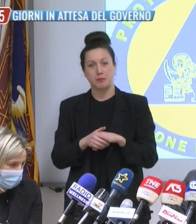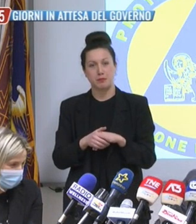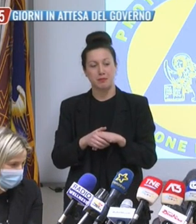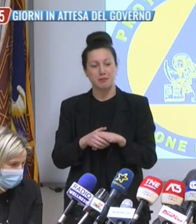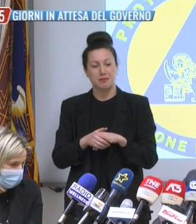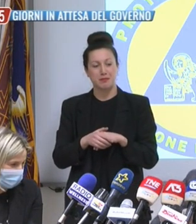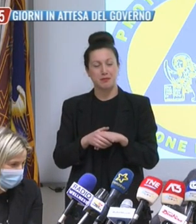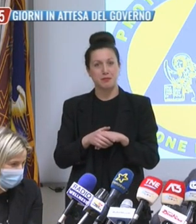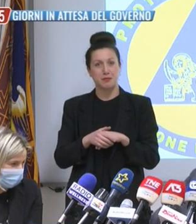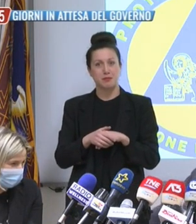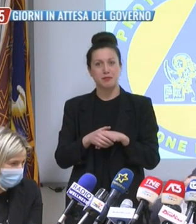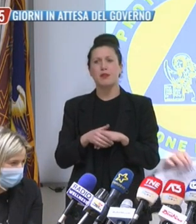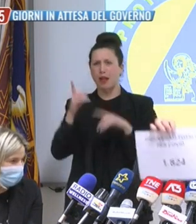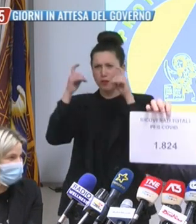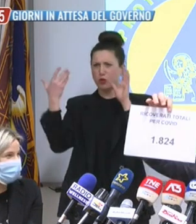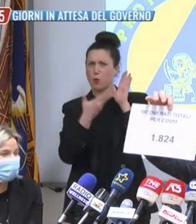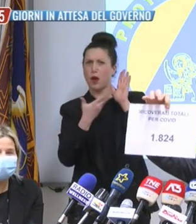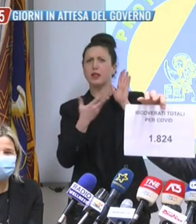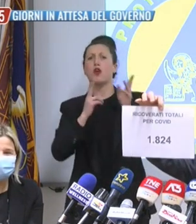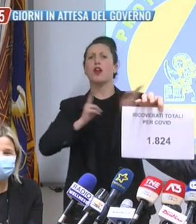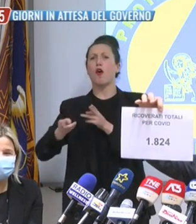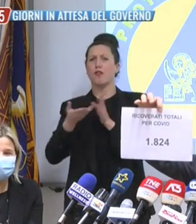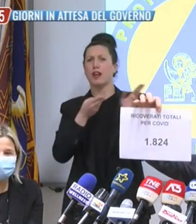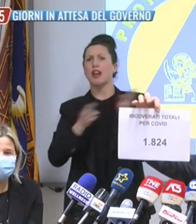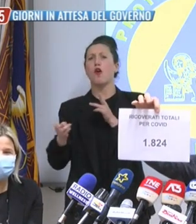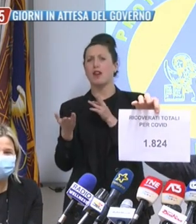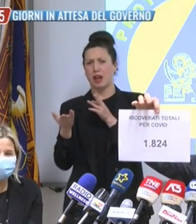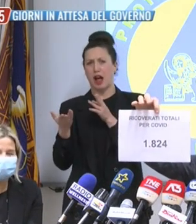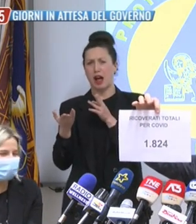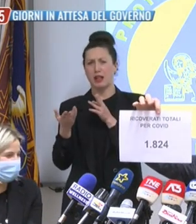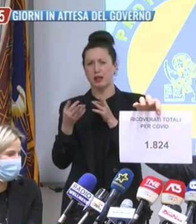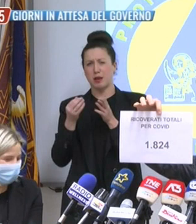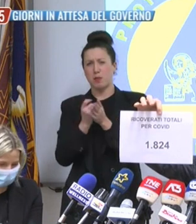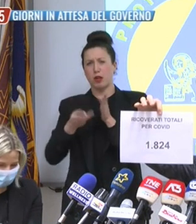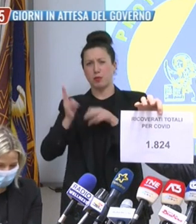E fai questo con i ricoverati, secondo me ha più significato questo.